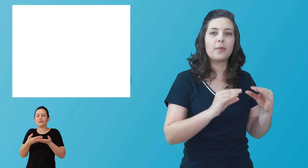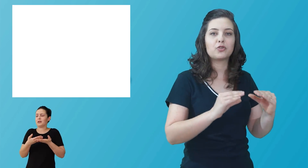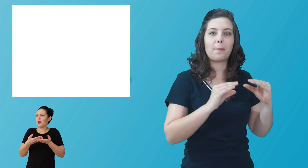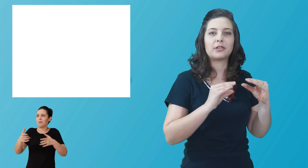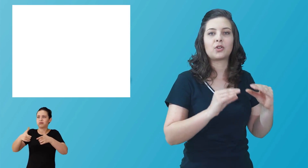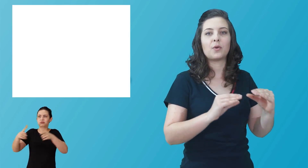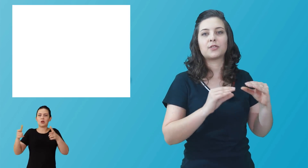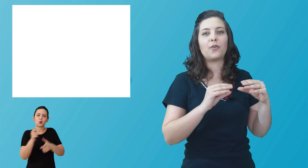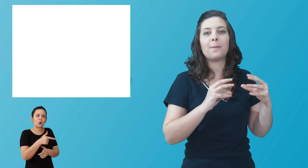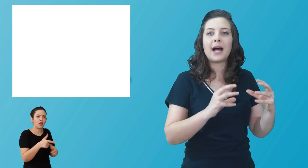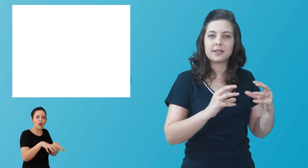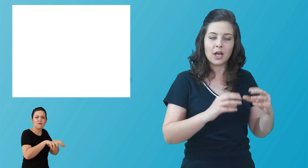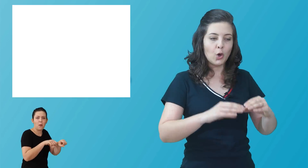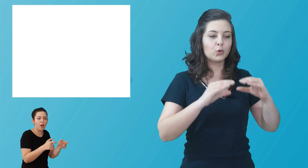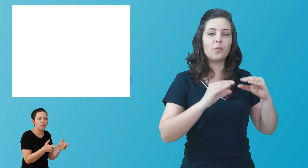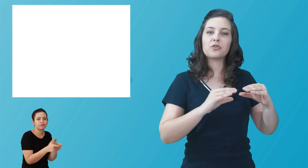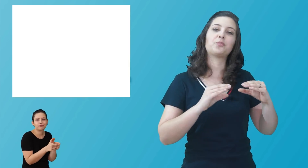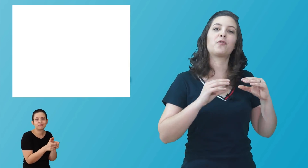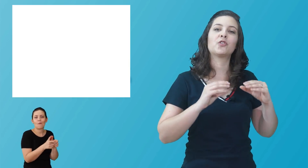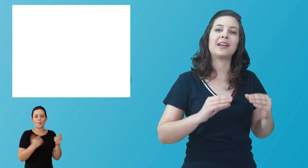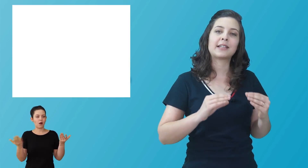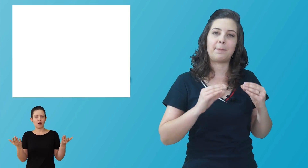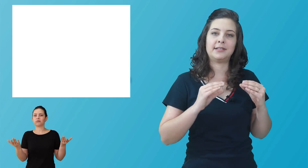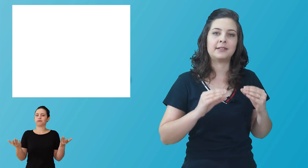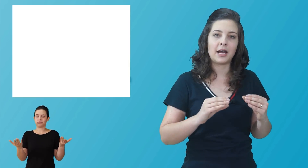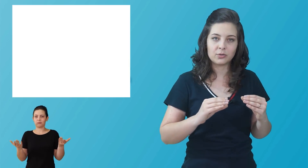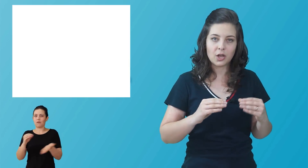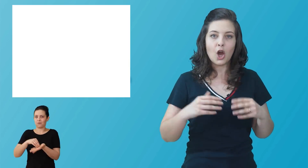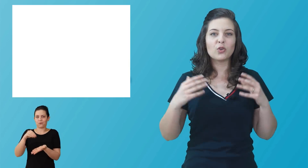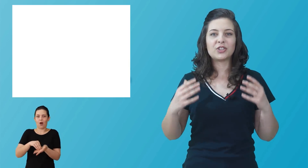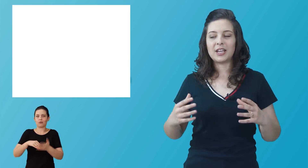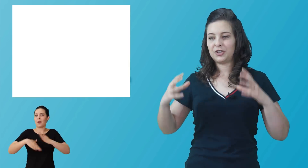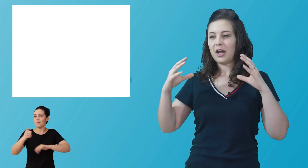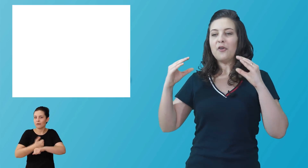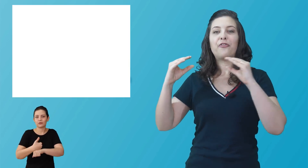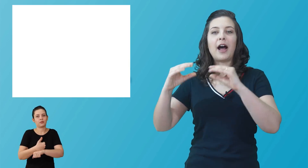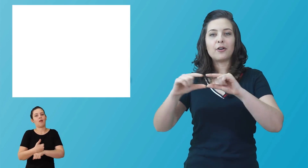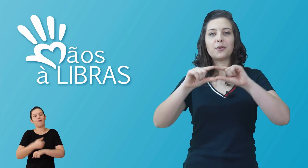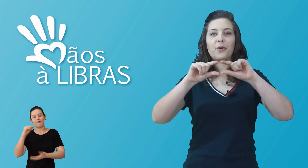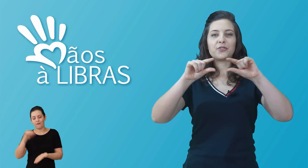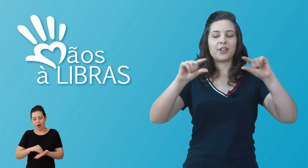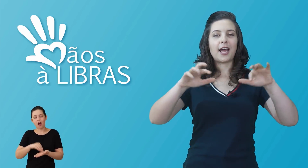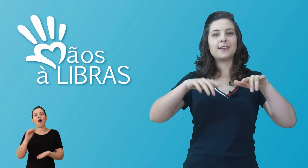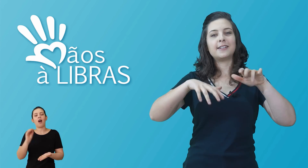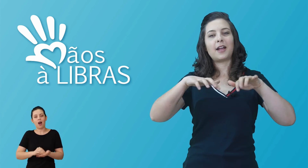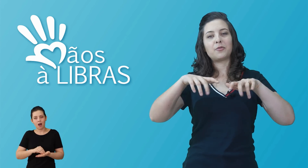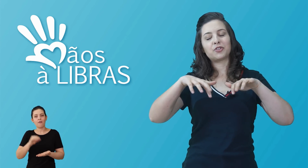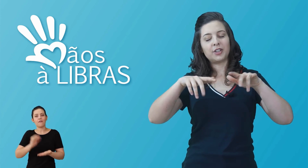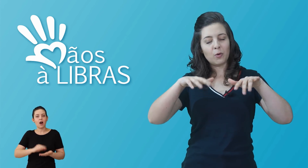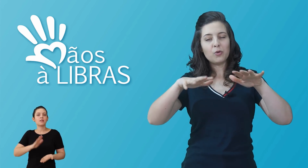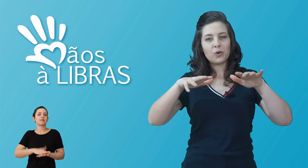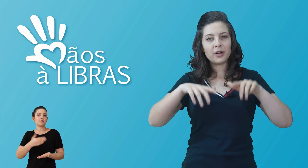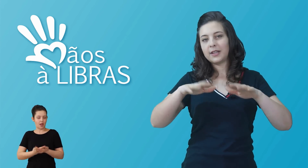o número de pessoas formadas, o número de profissionais capacitados. Ou seja, faltam profissionais